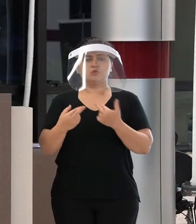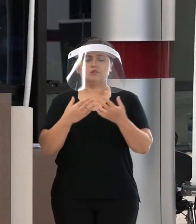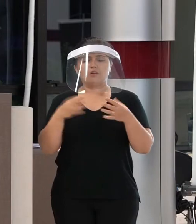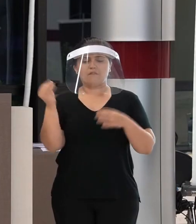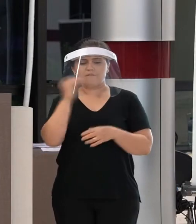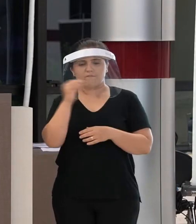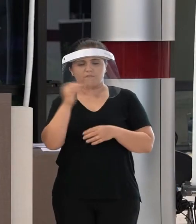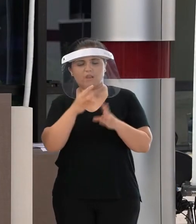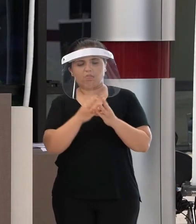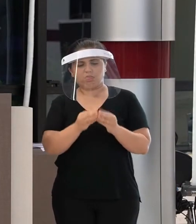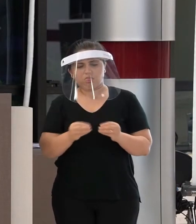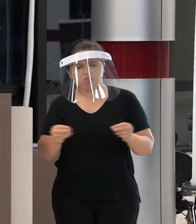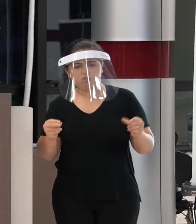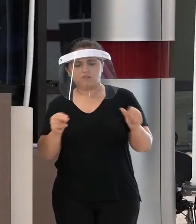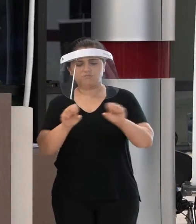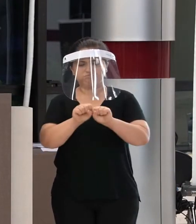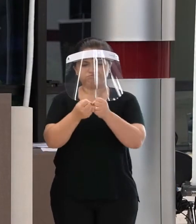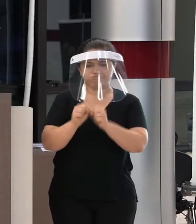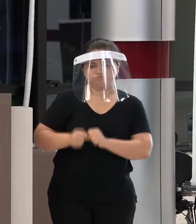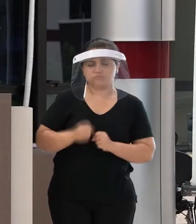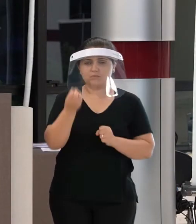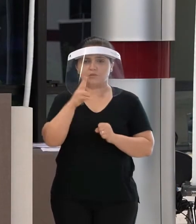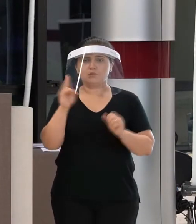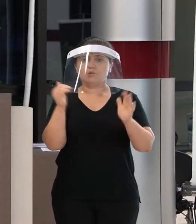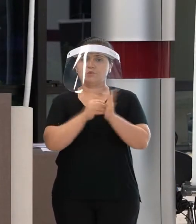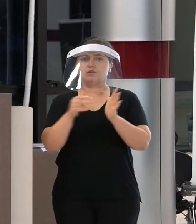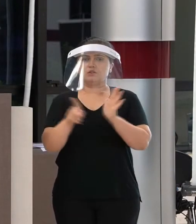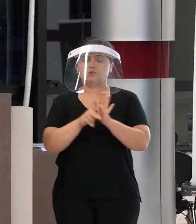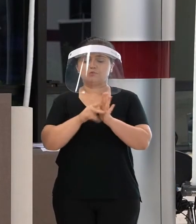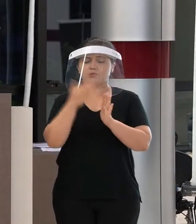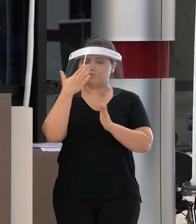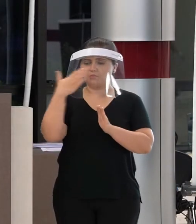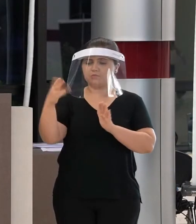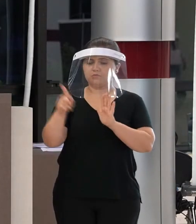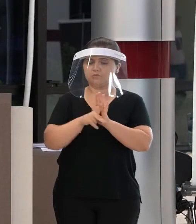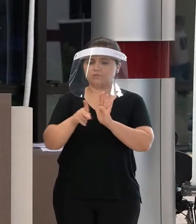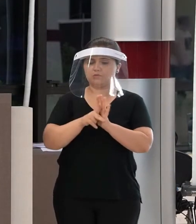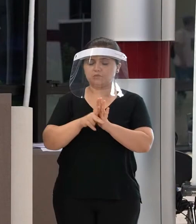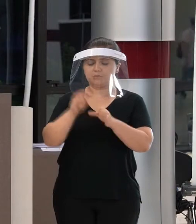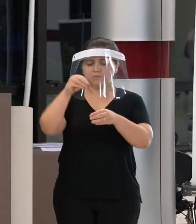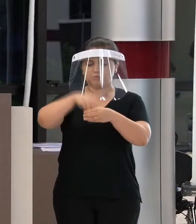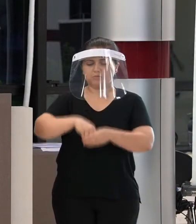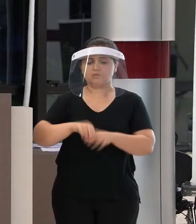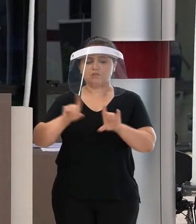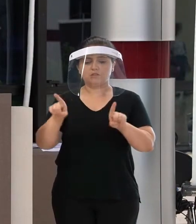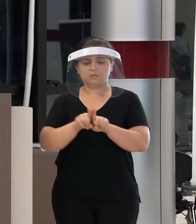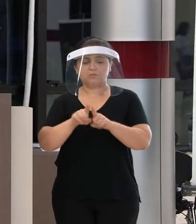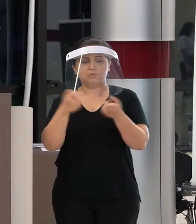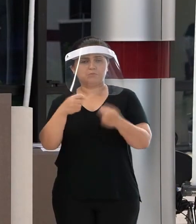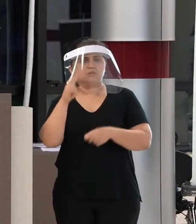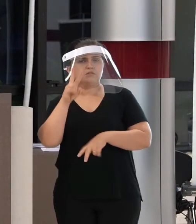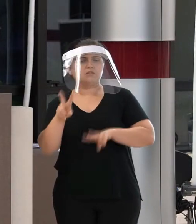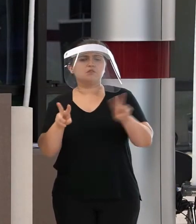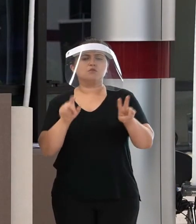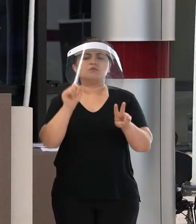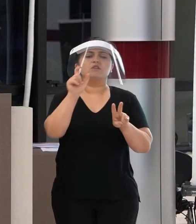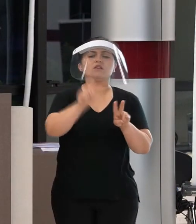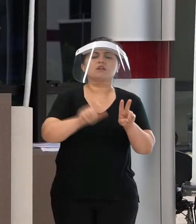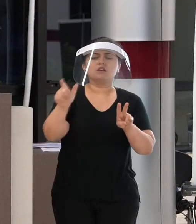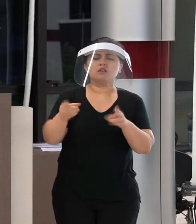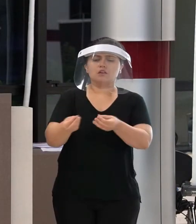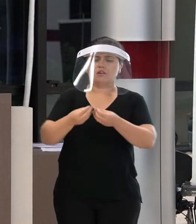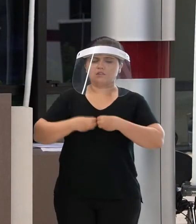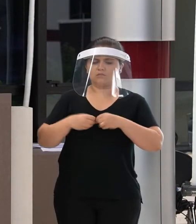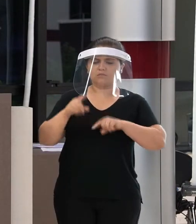frouxas, corroídas, oxidadas, ou até mesmo por falha do componente em si. Aí nós temos que ver também quem são os fornecedores